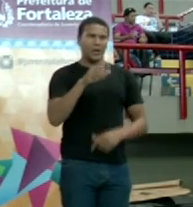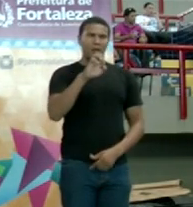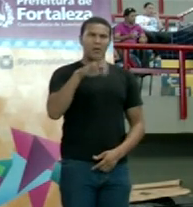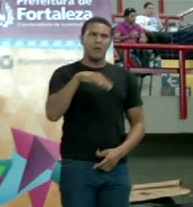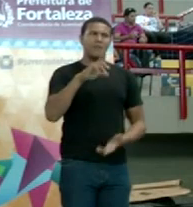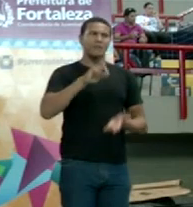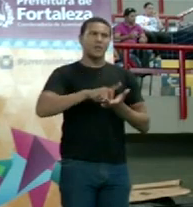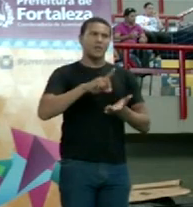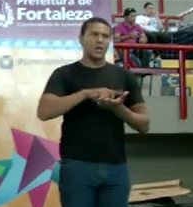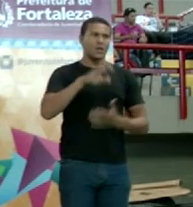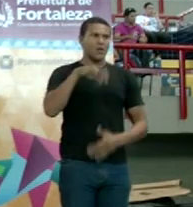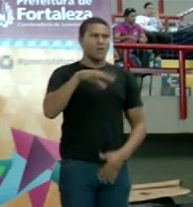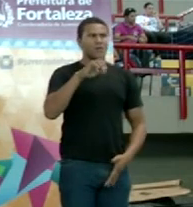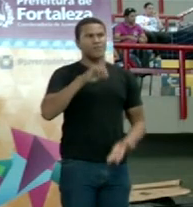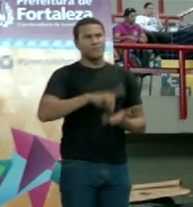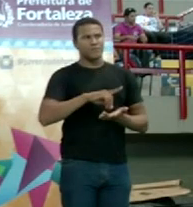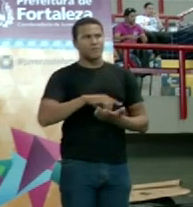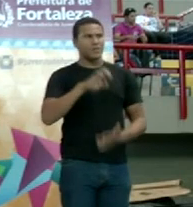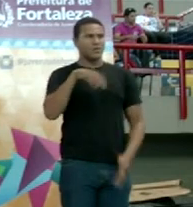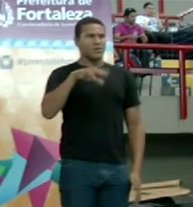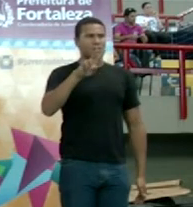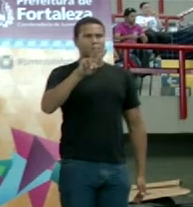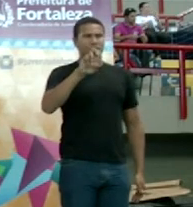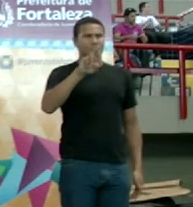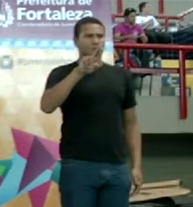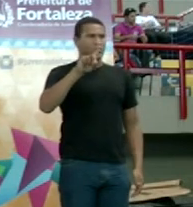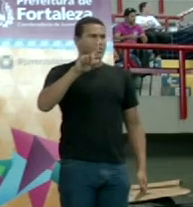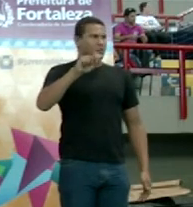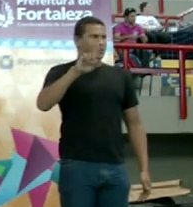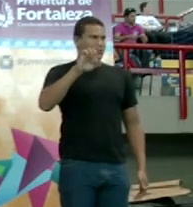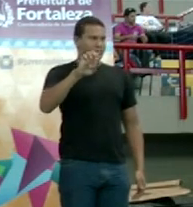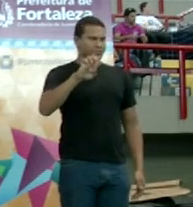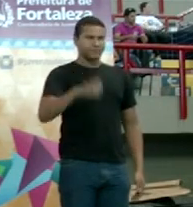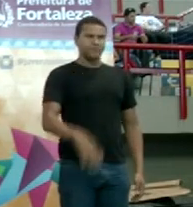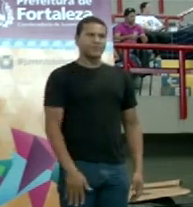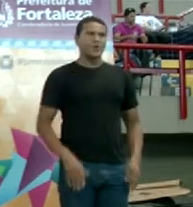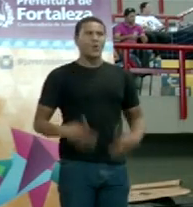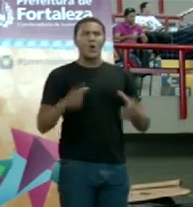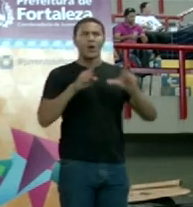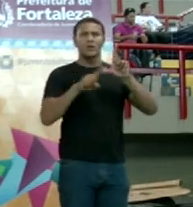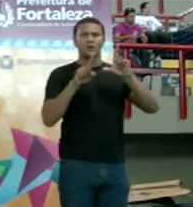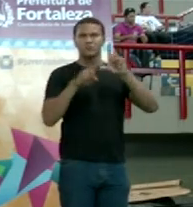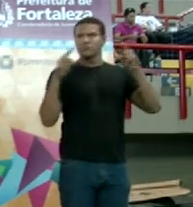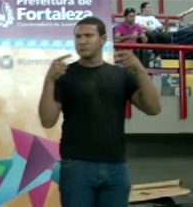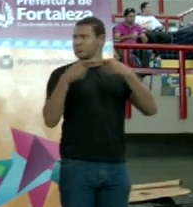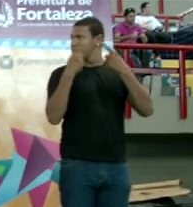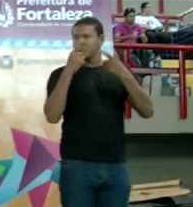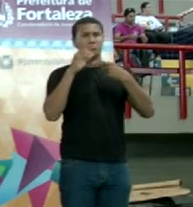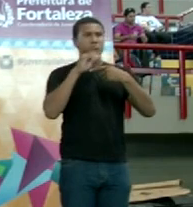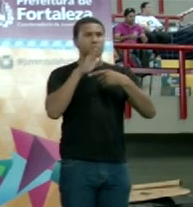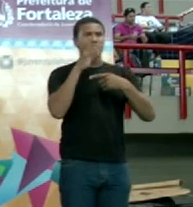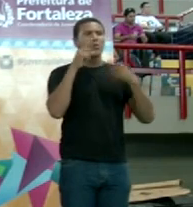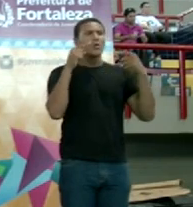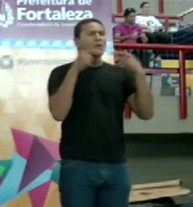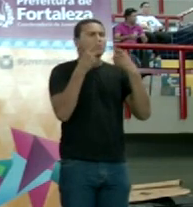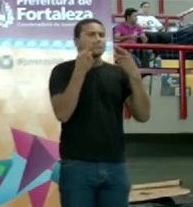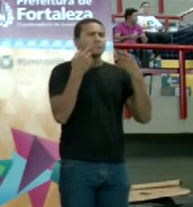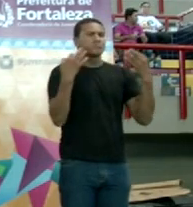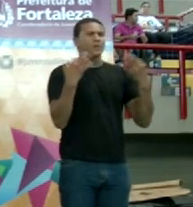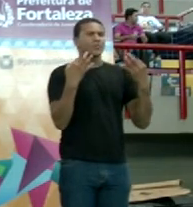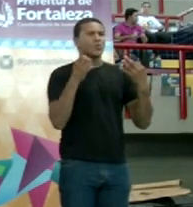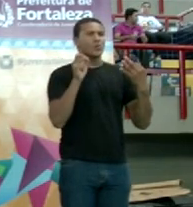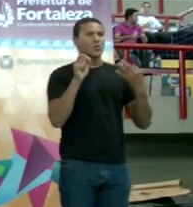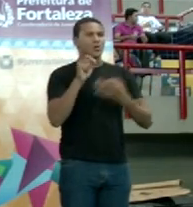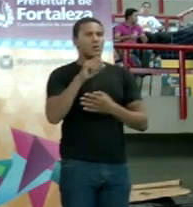uma maneira diferente. Qual a letra mais adequada? A letra cursiva, a